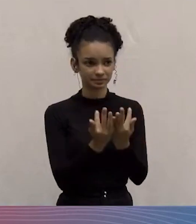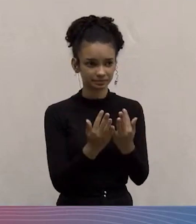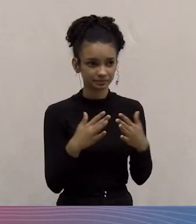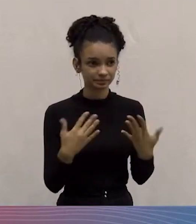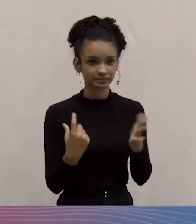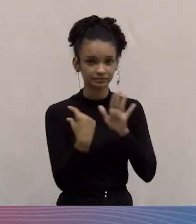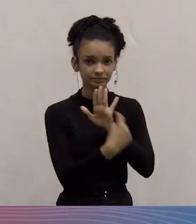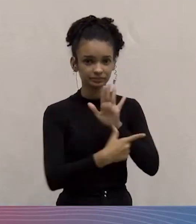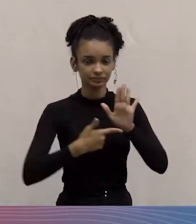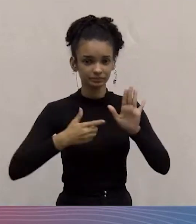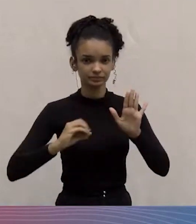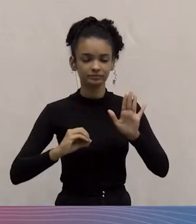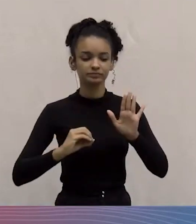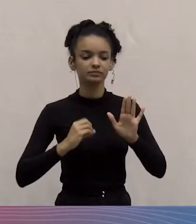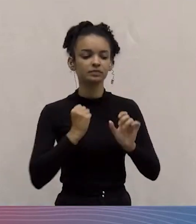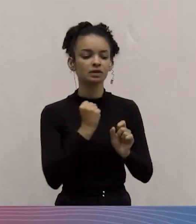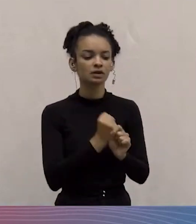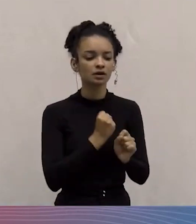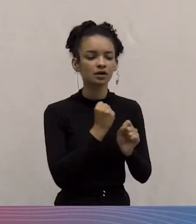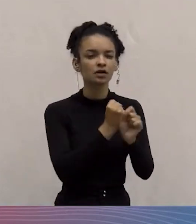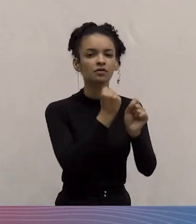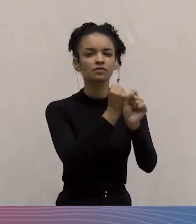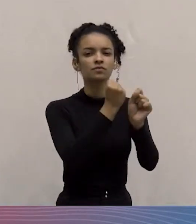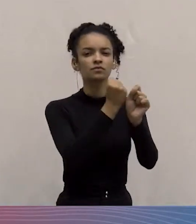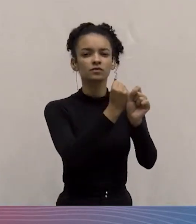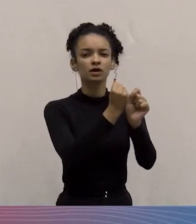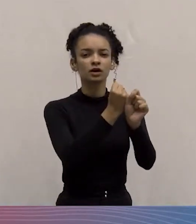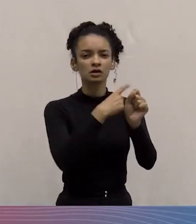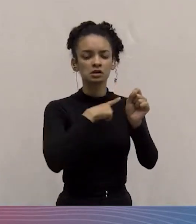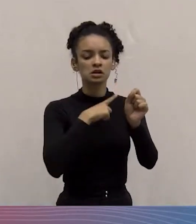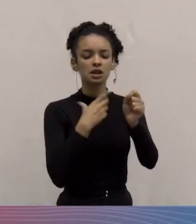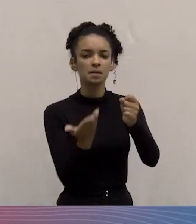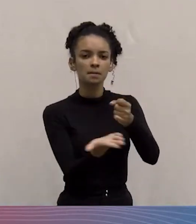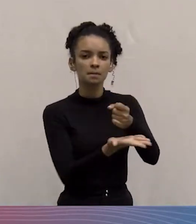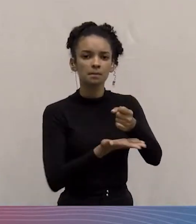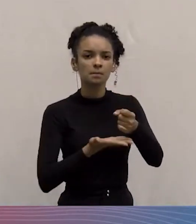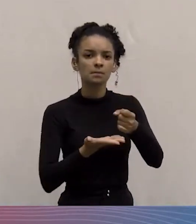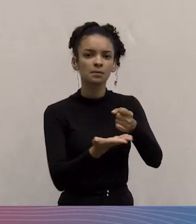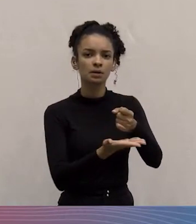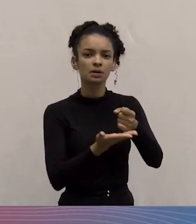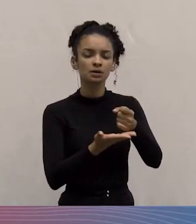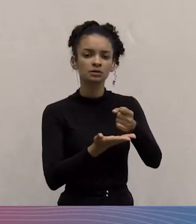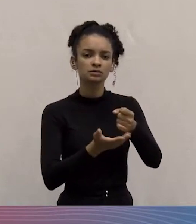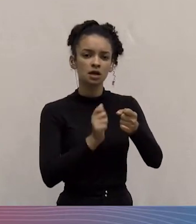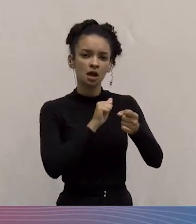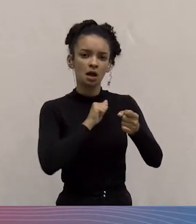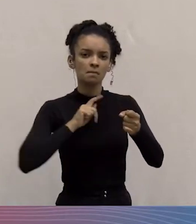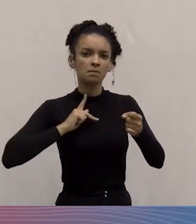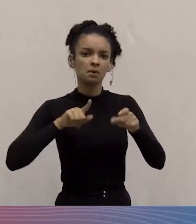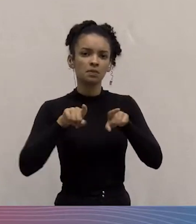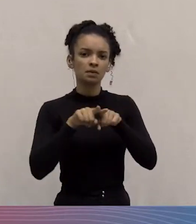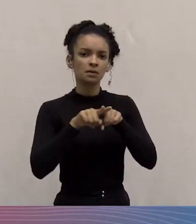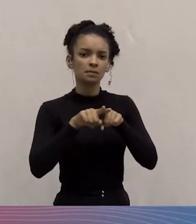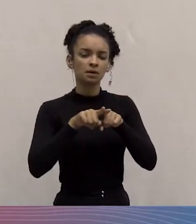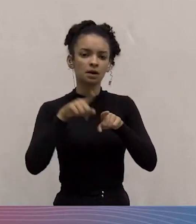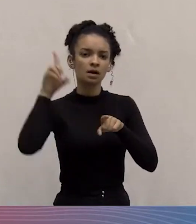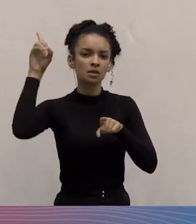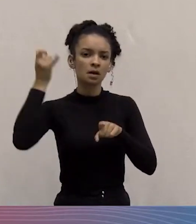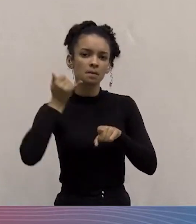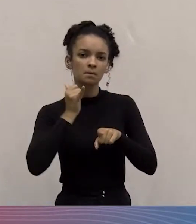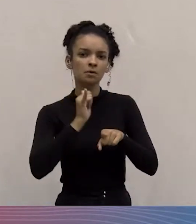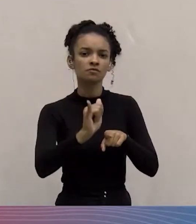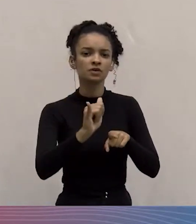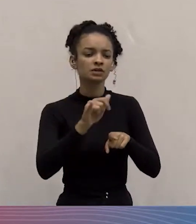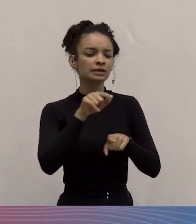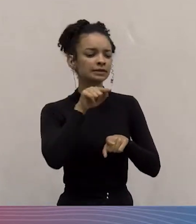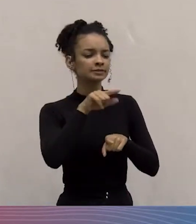20, edificados sobre o fundamento dos apóstolos e profetas, sendo Ele mesmo,